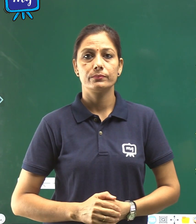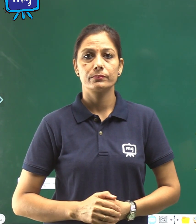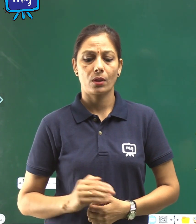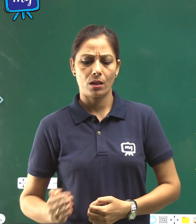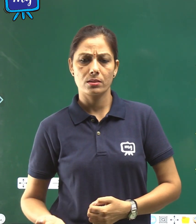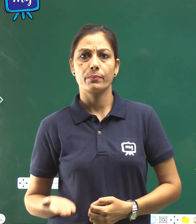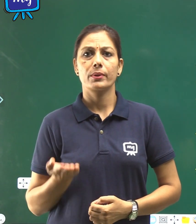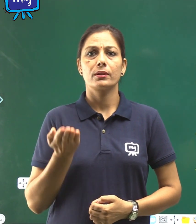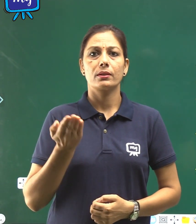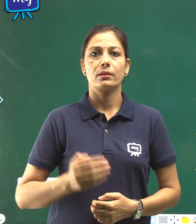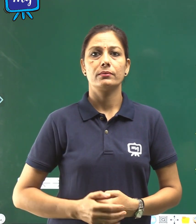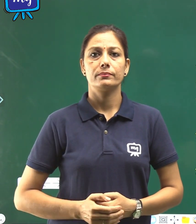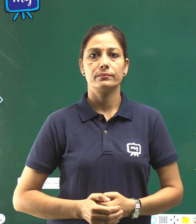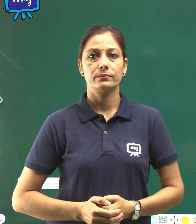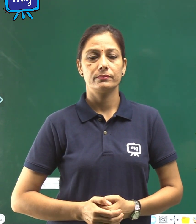संपादन किया।